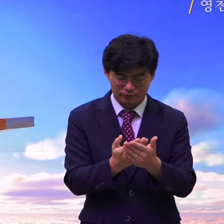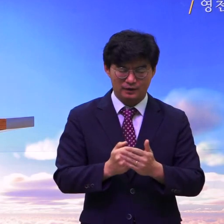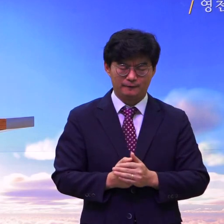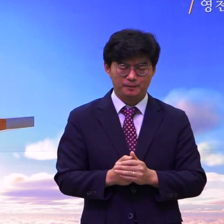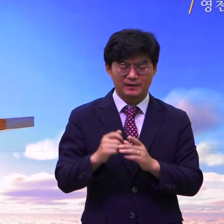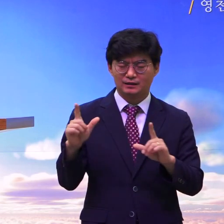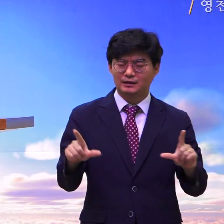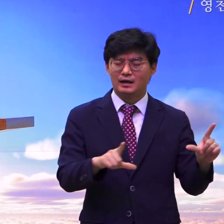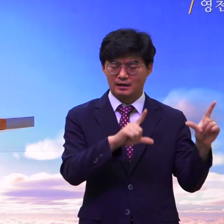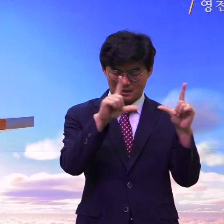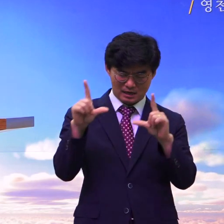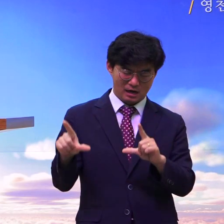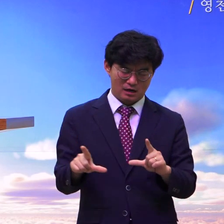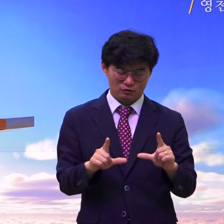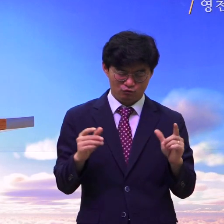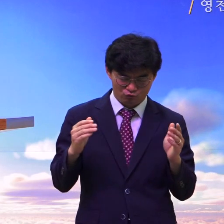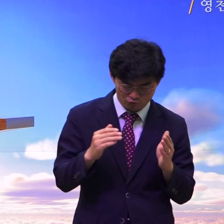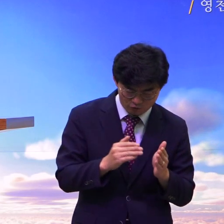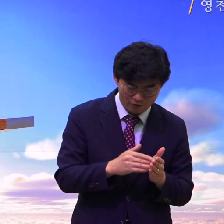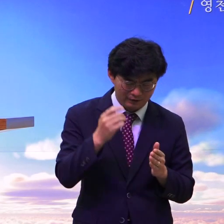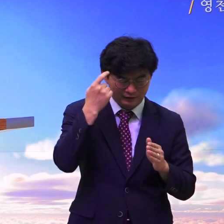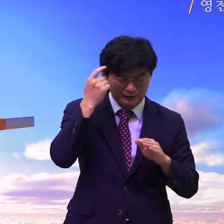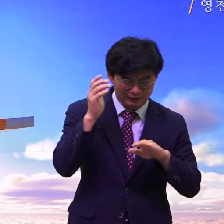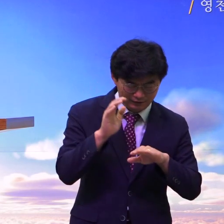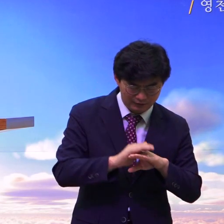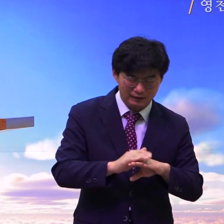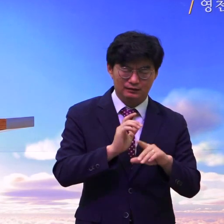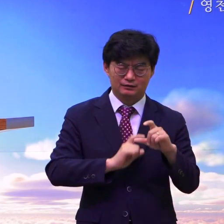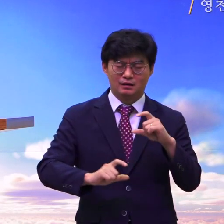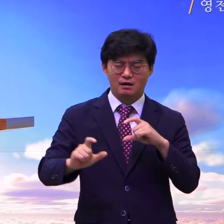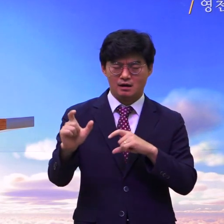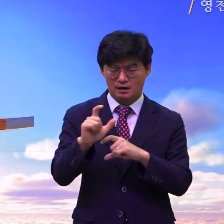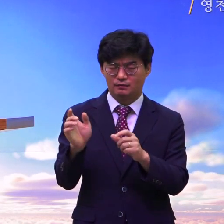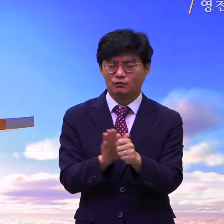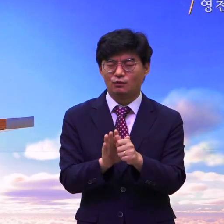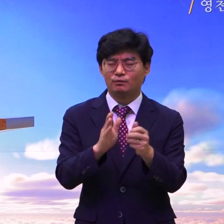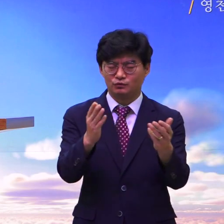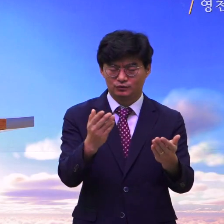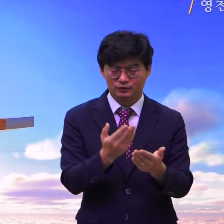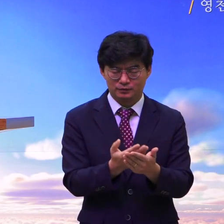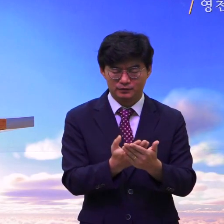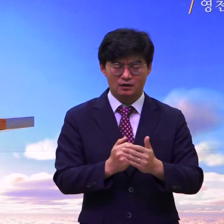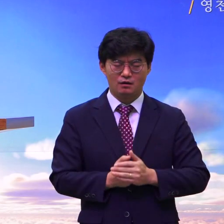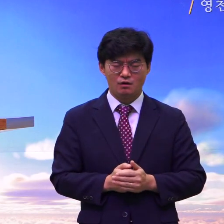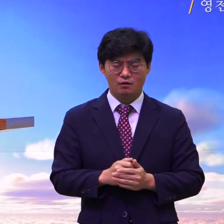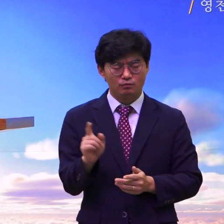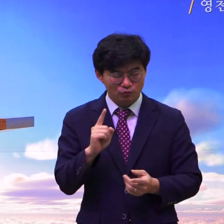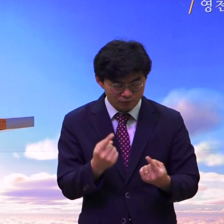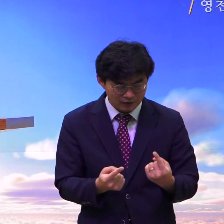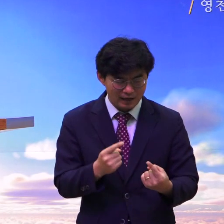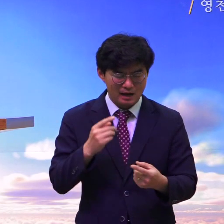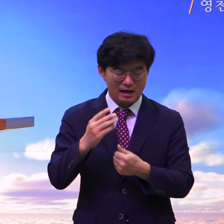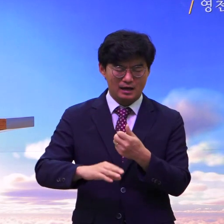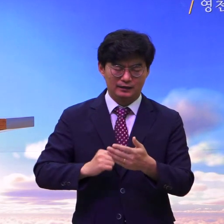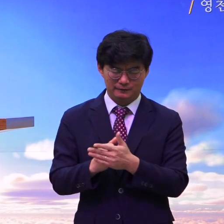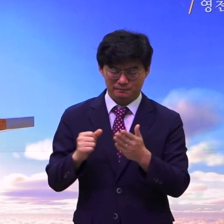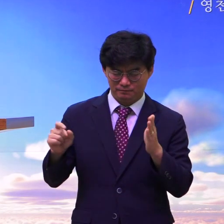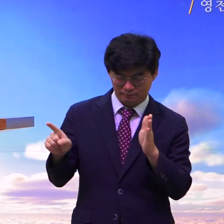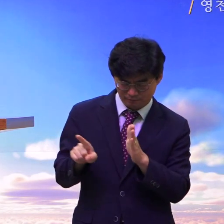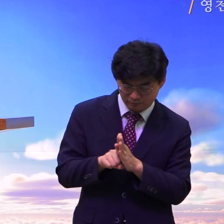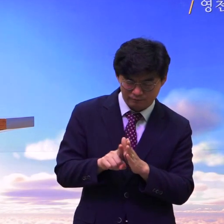살아갈수록 지혜와 지식을 더하여 주시옵소서. 무엇보다 하나님을 신뢰할 수 있는 믿음을